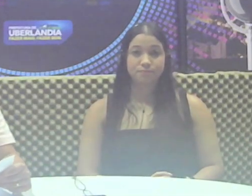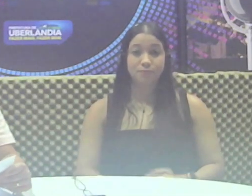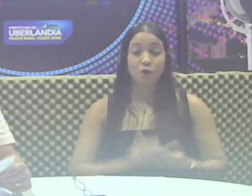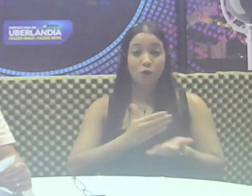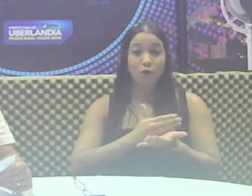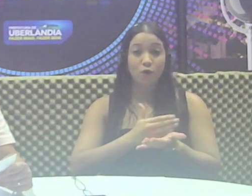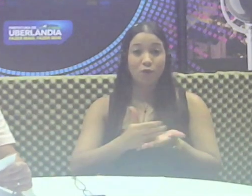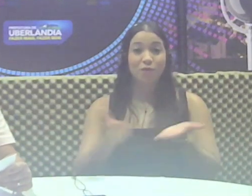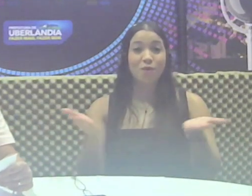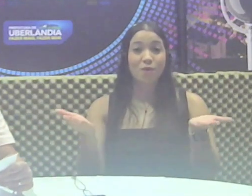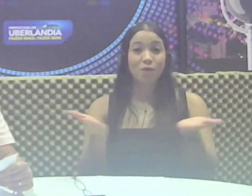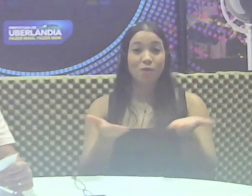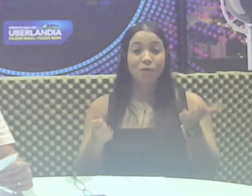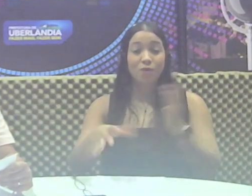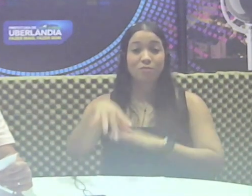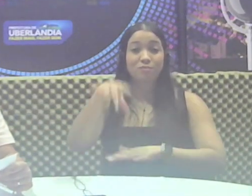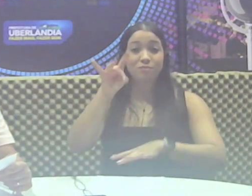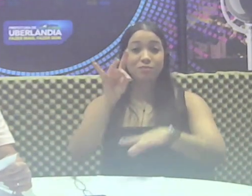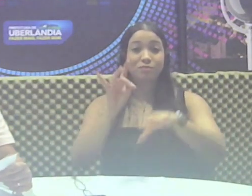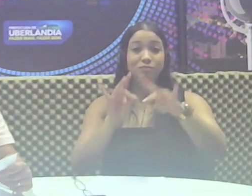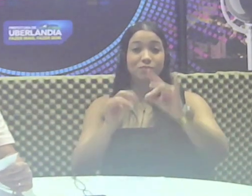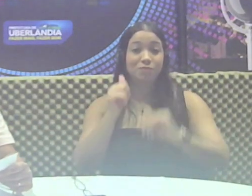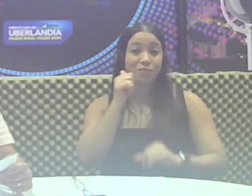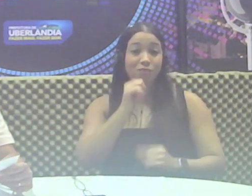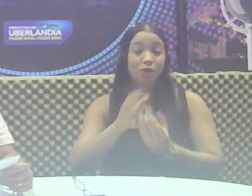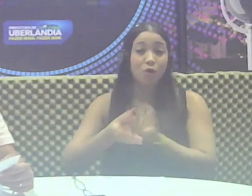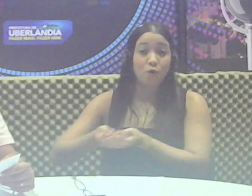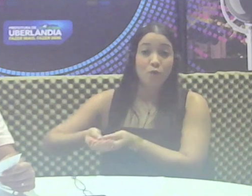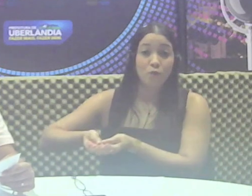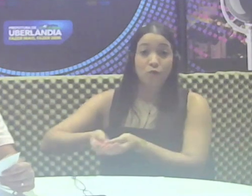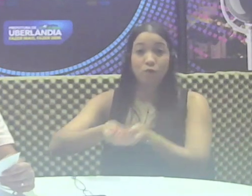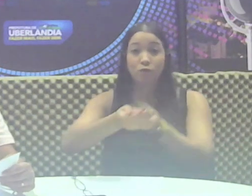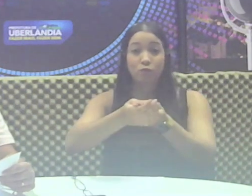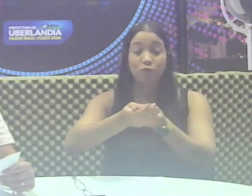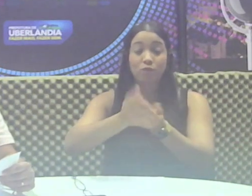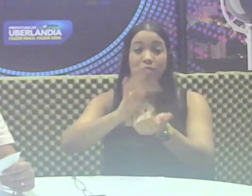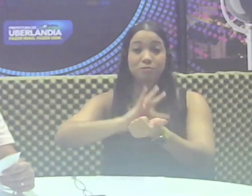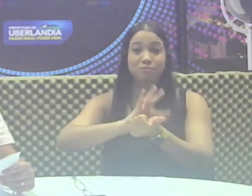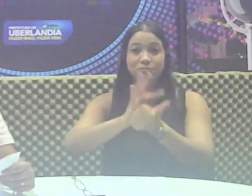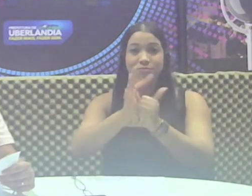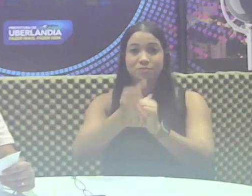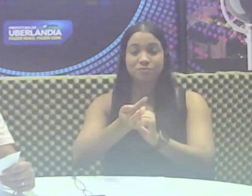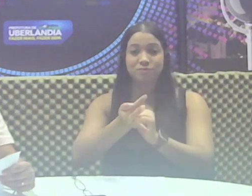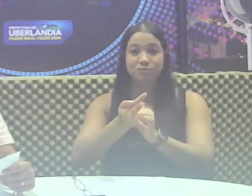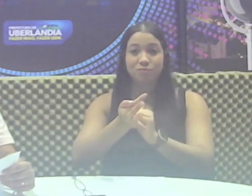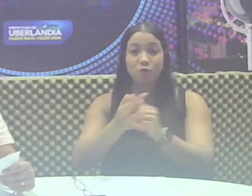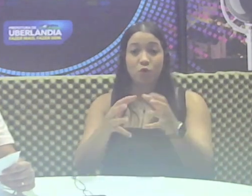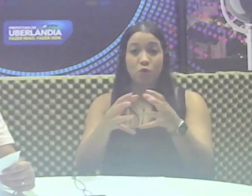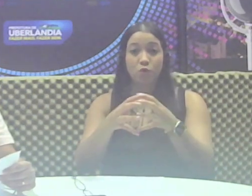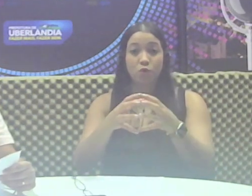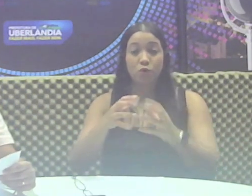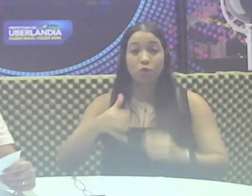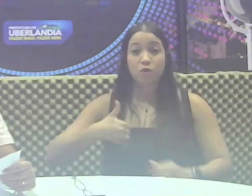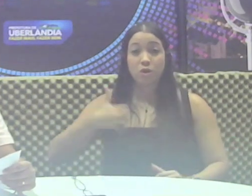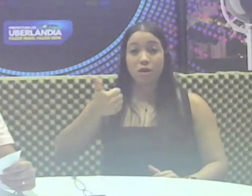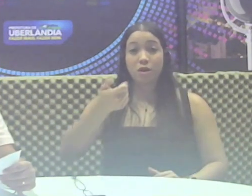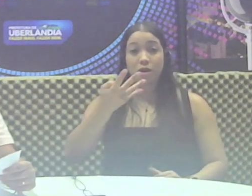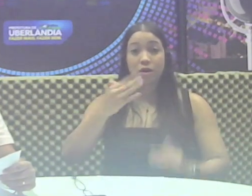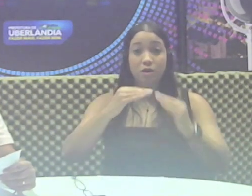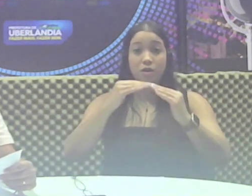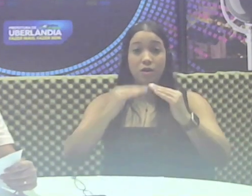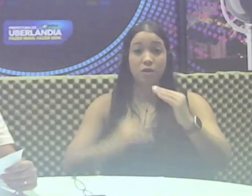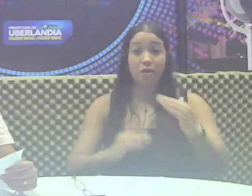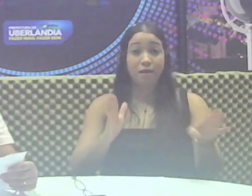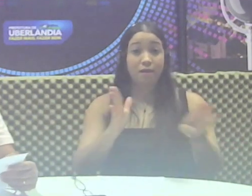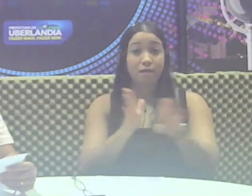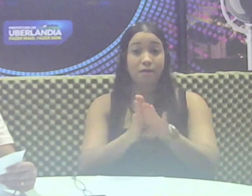Começam hoje as seletivas de vôlei feminino organizadas pela FUTEL. As seletivas vão da categoria sub-14 à